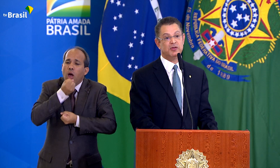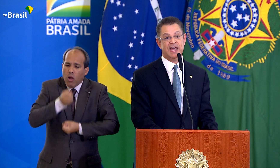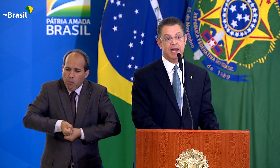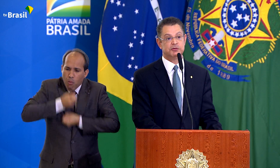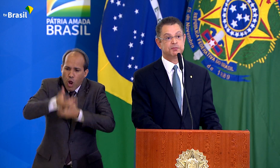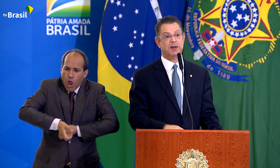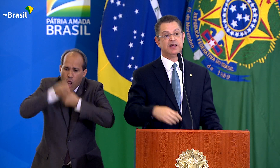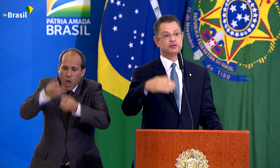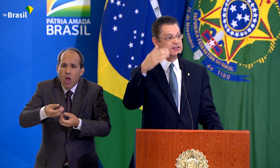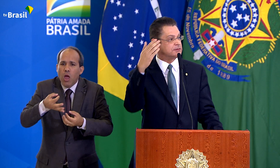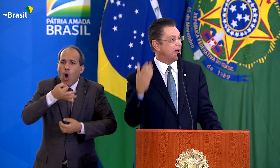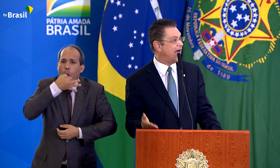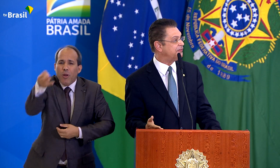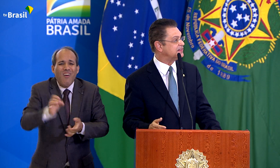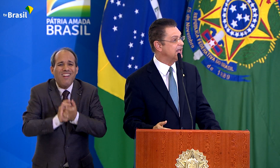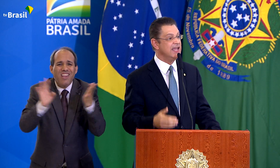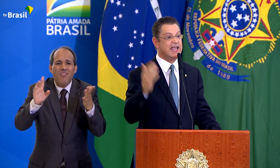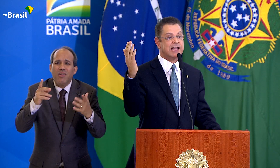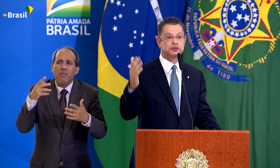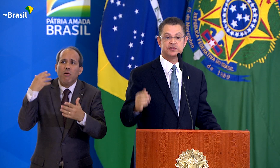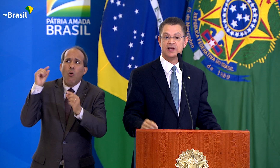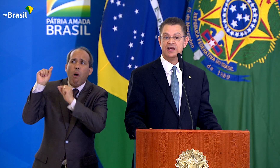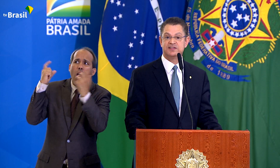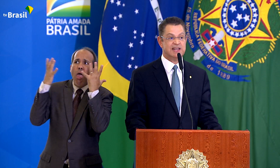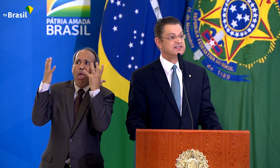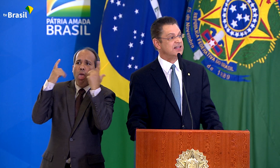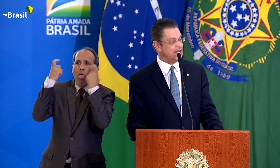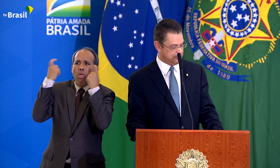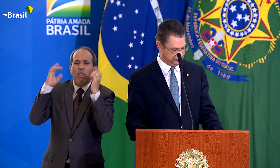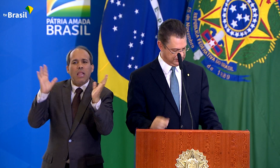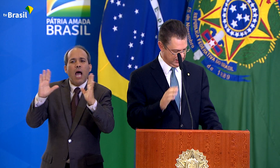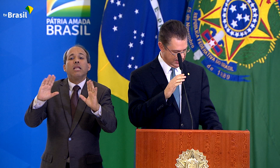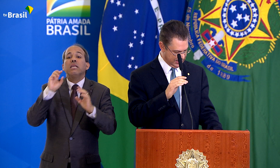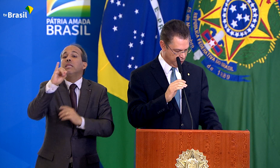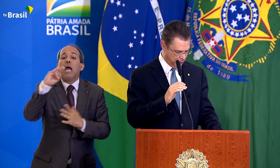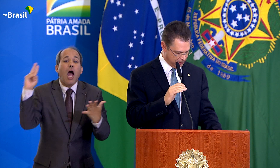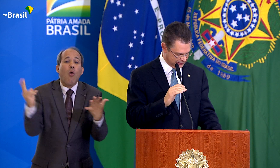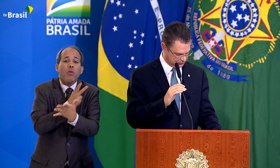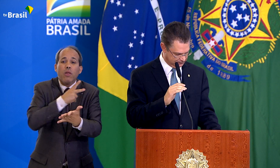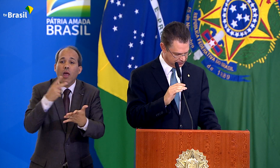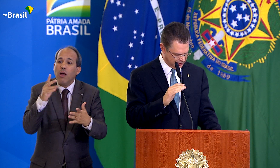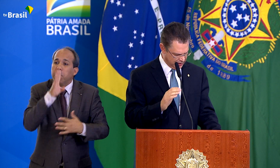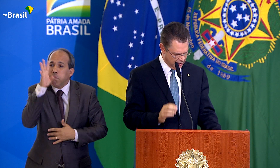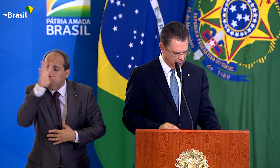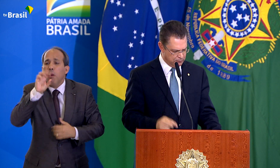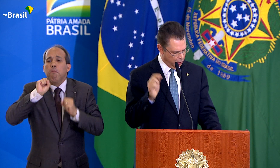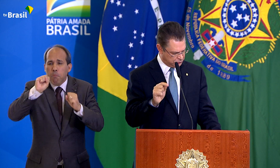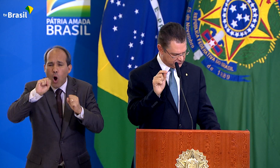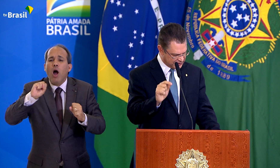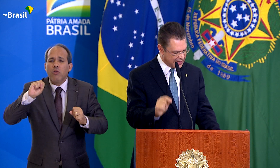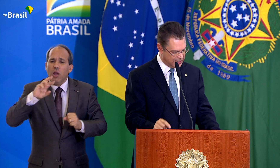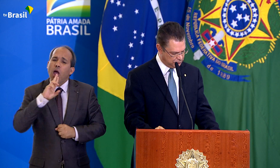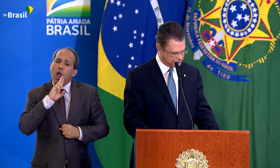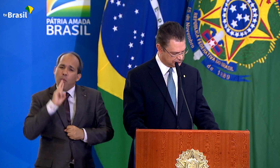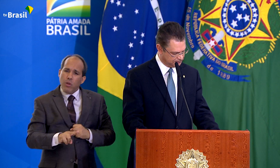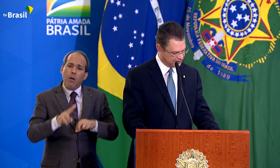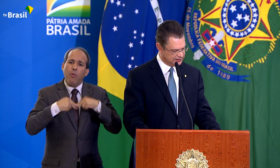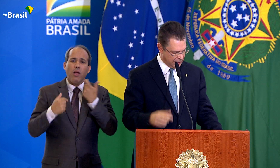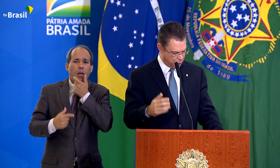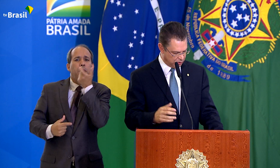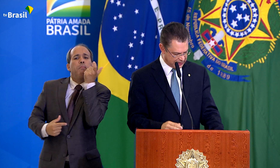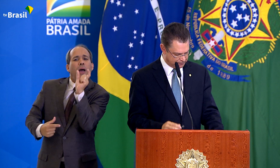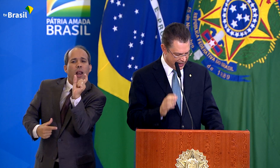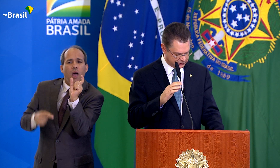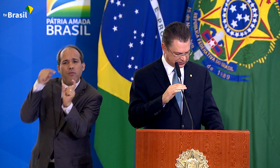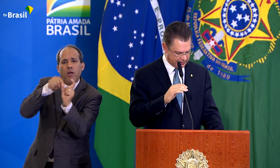cada um de nós Responderemos Pelas nossas palavras e atos se excedemos em algum momento Há muitos cidadãos